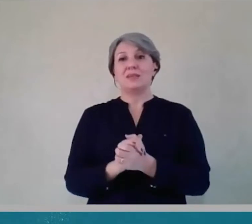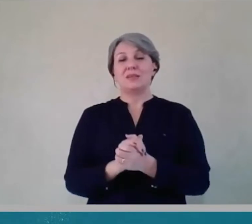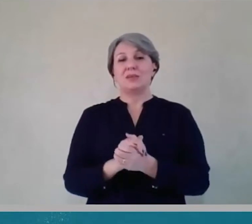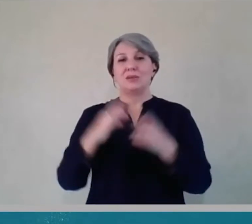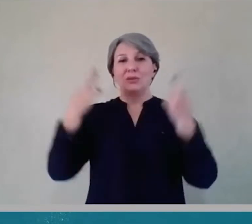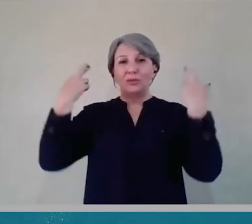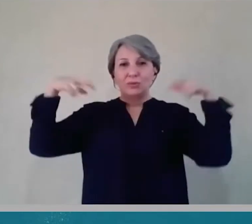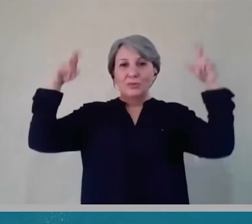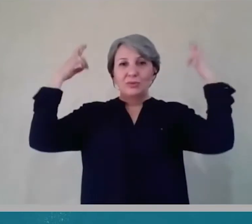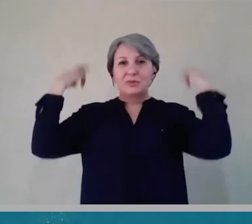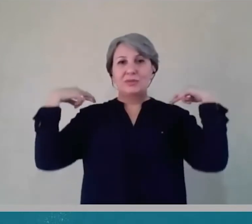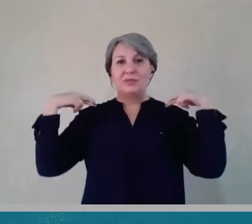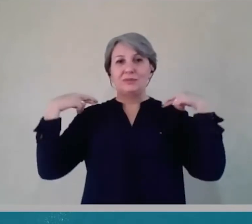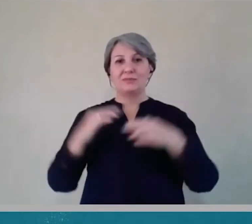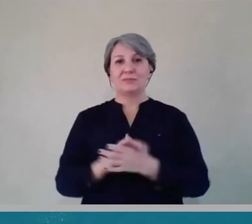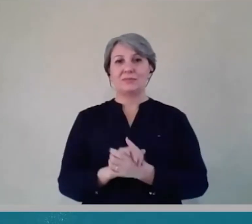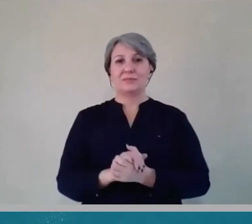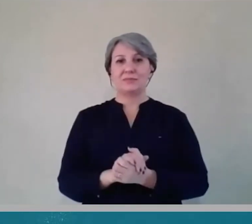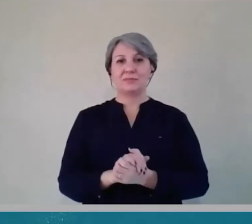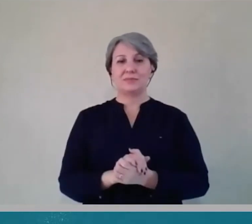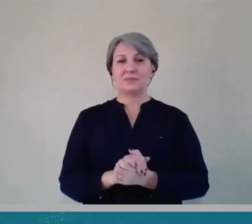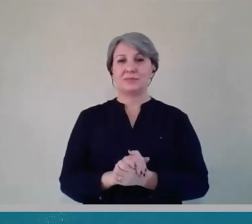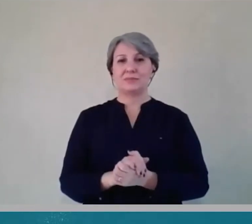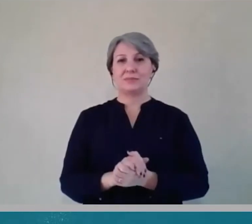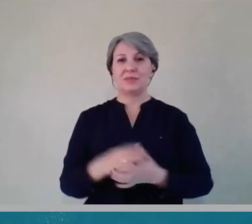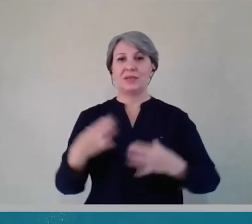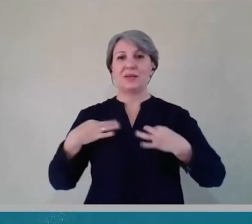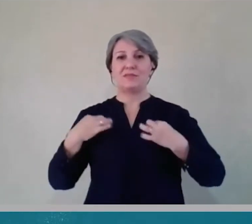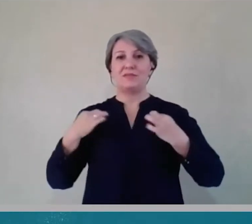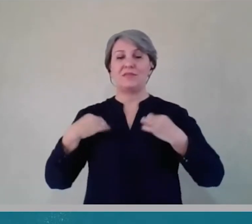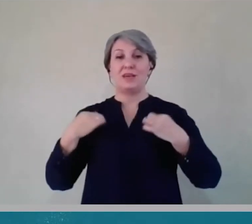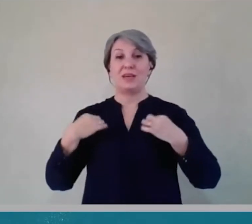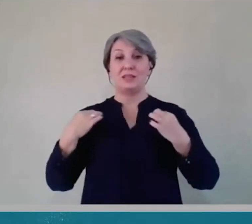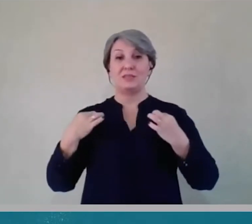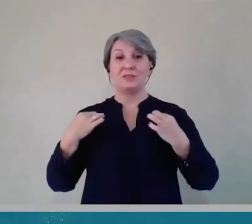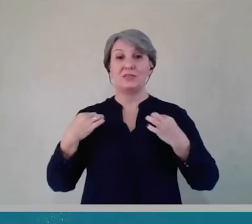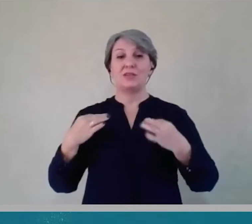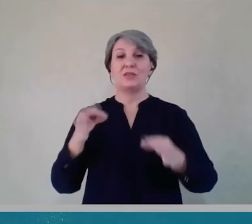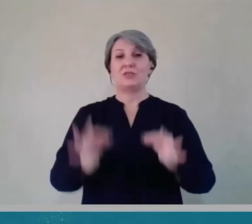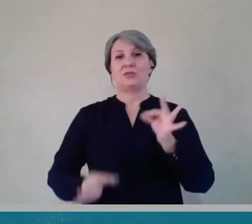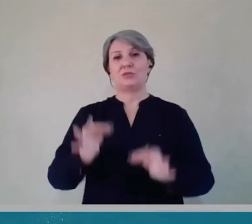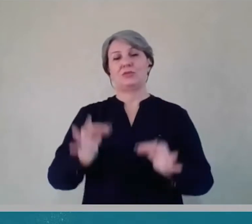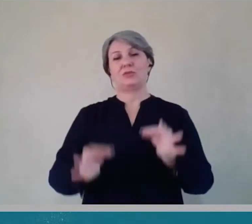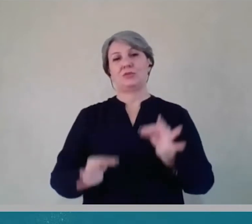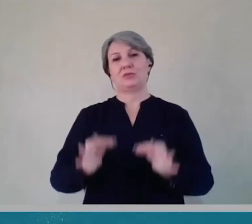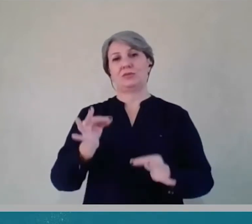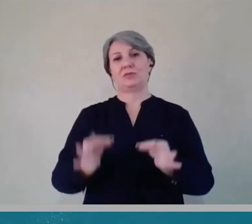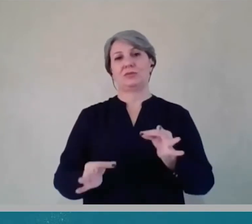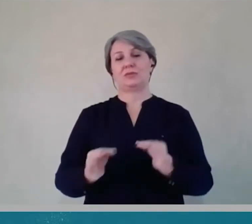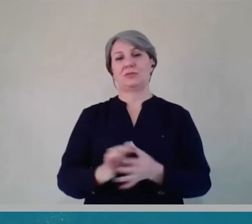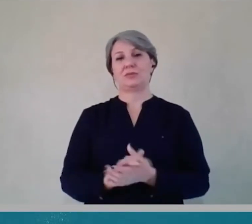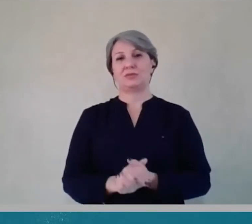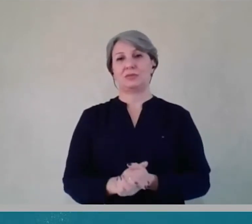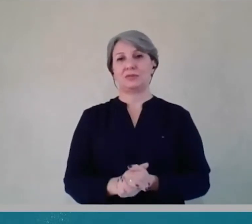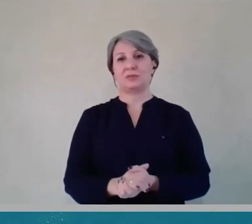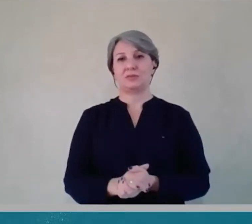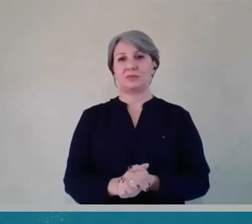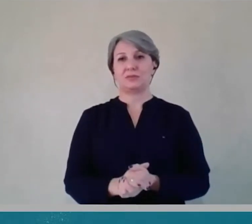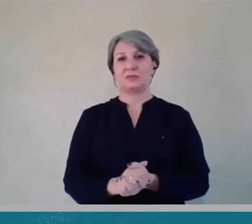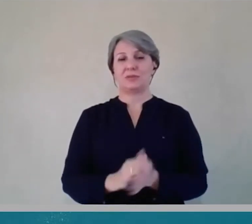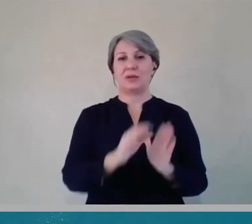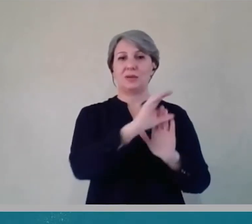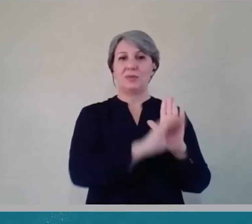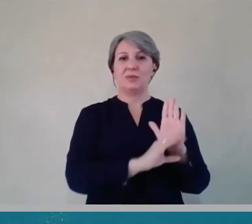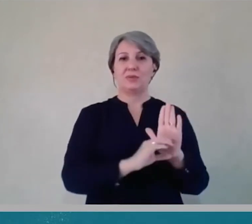essa justiça, veste de justiça. Dá uma olhada, capítulo 19, versículo 7.